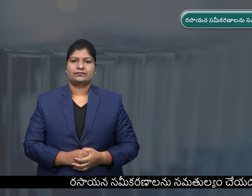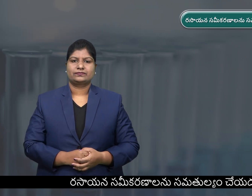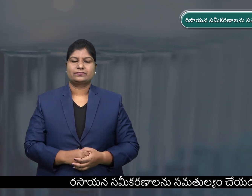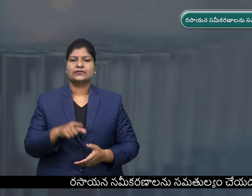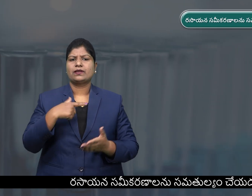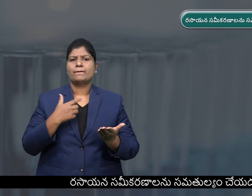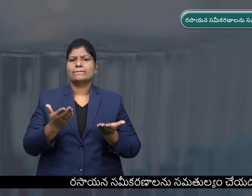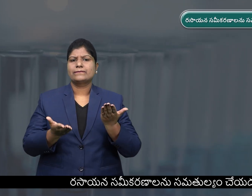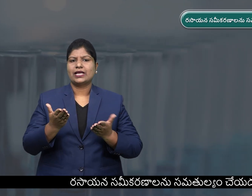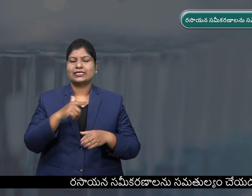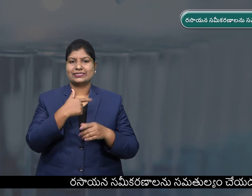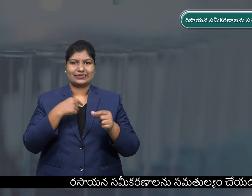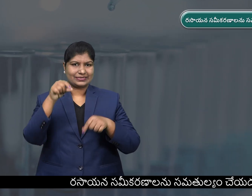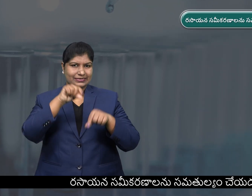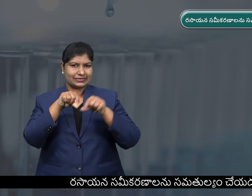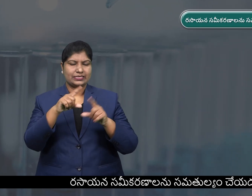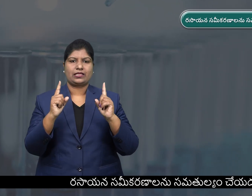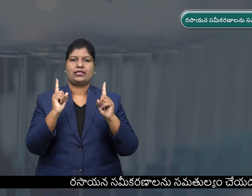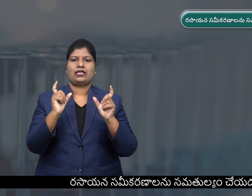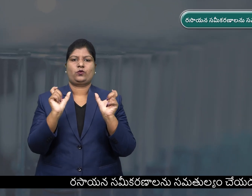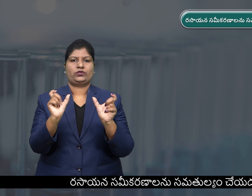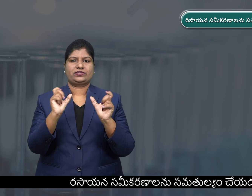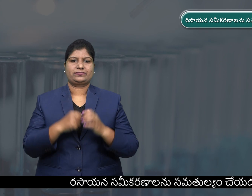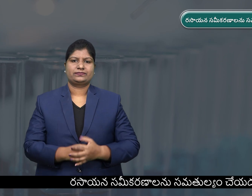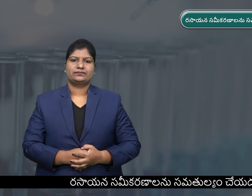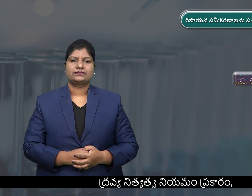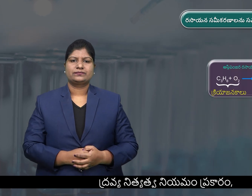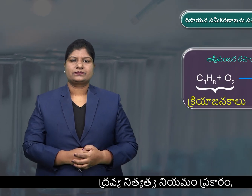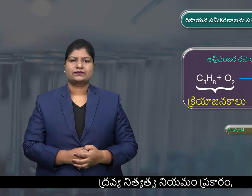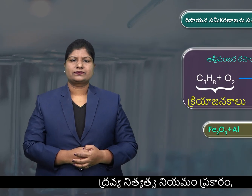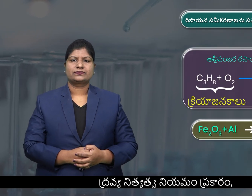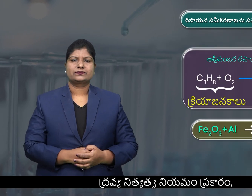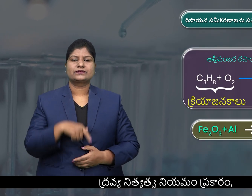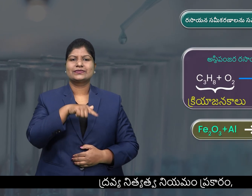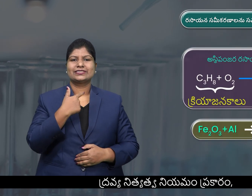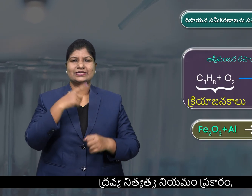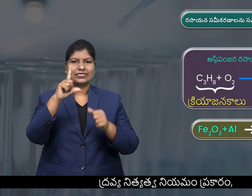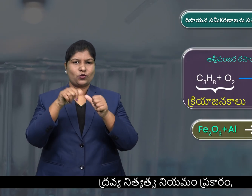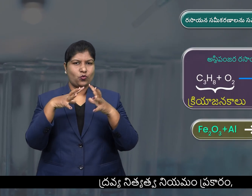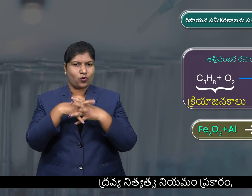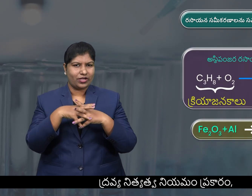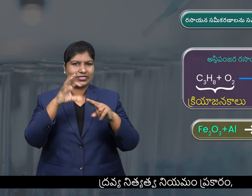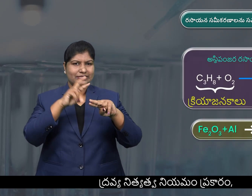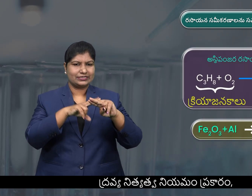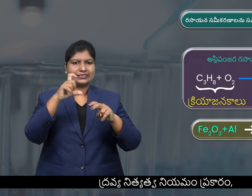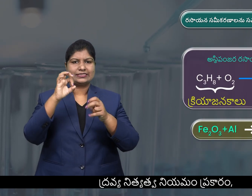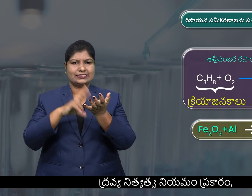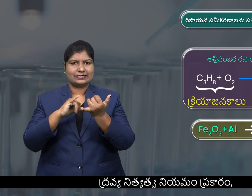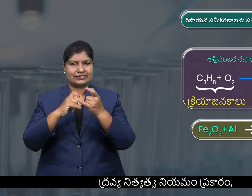రసాయన సమీకరణాలను సమతుల్యం చేయడం. ద్రవ్య నిత్యత్వ నియమం ప్రకారం